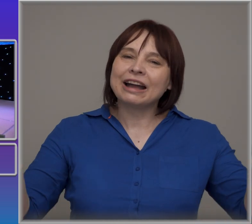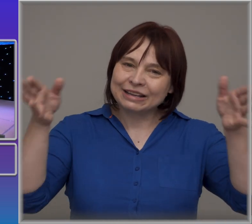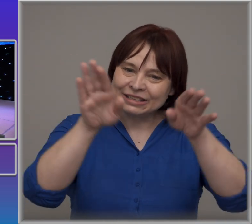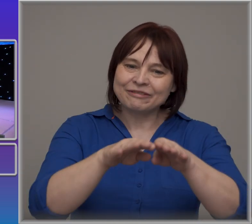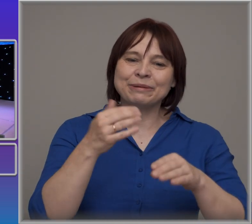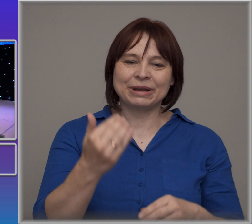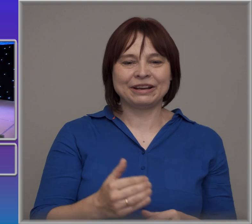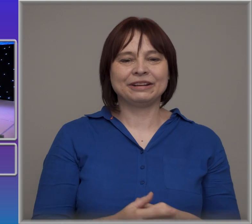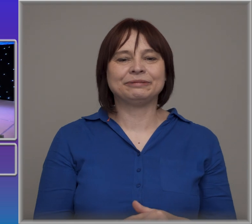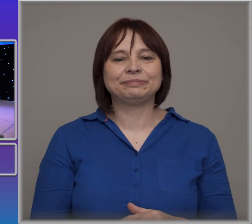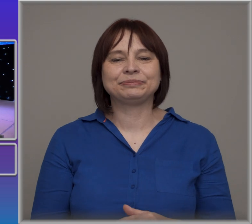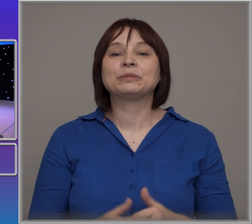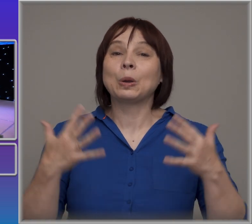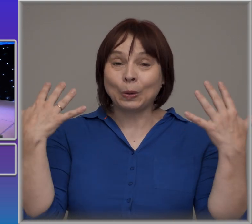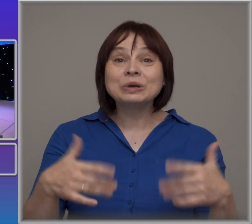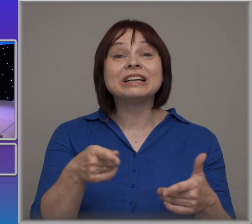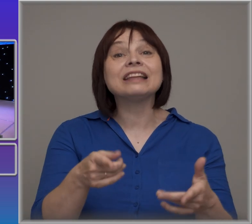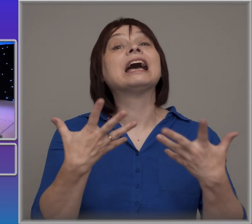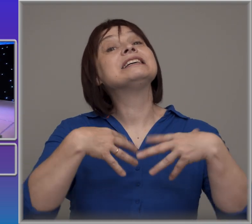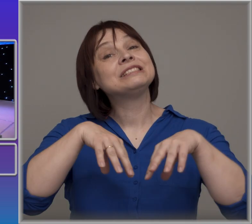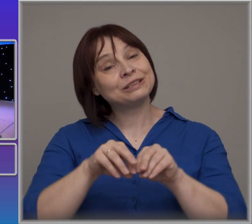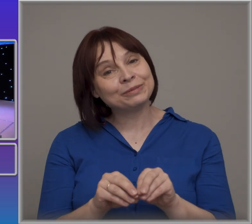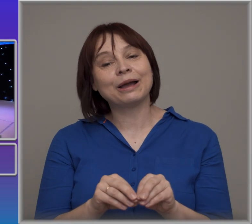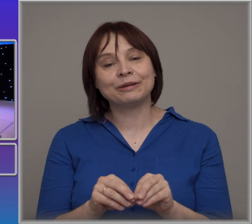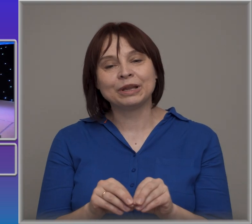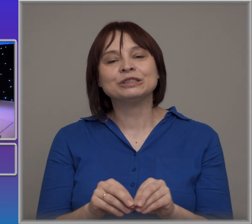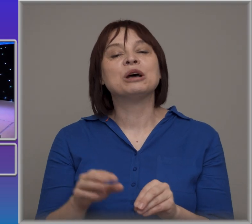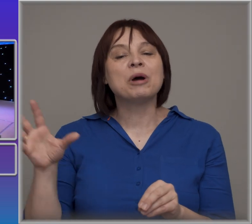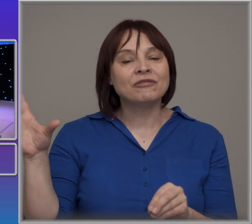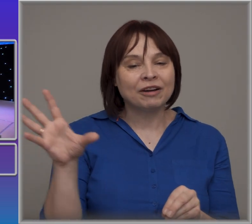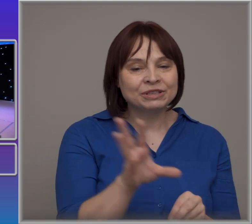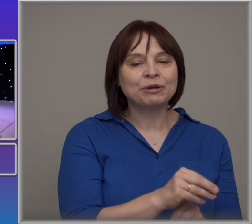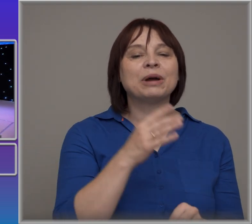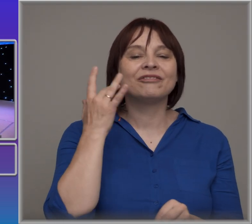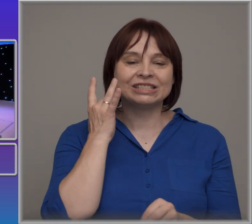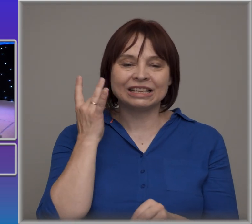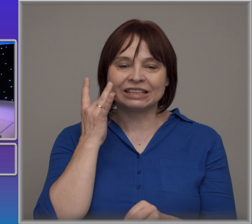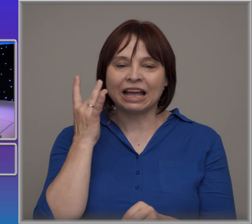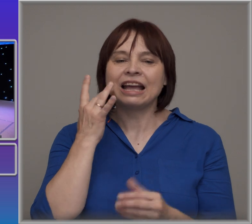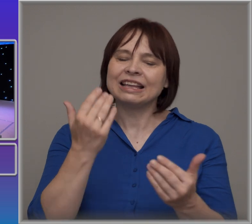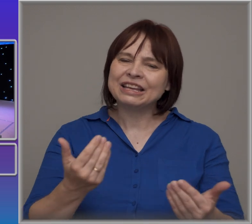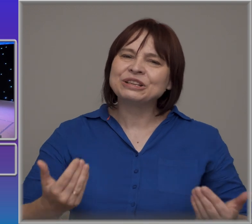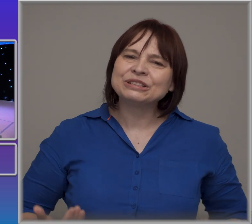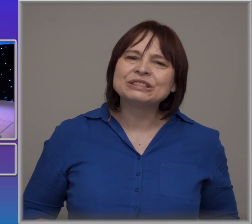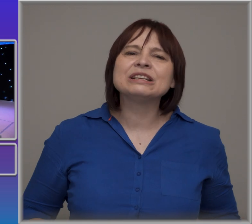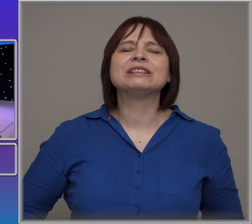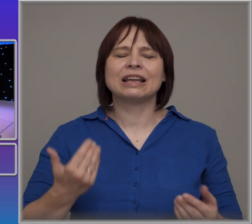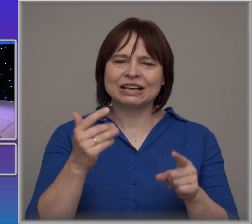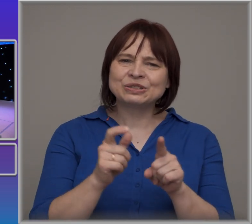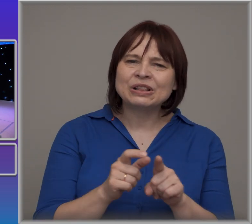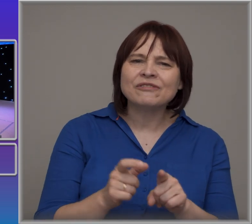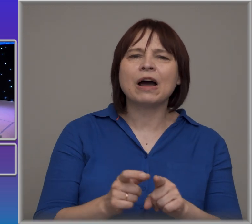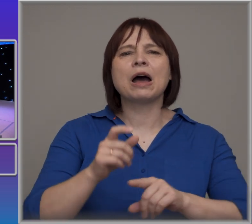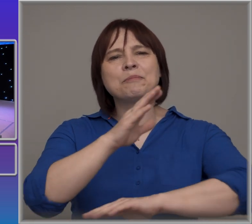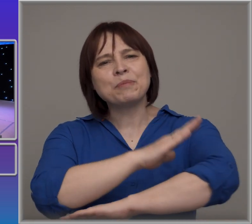в Египет. Вот так, даже так бывает, знаете. Недолго. По сравнению с народом израильским, были в